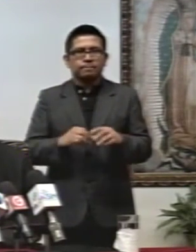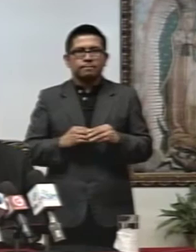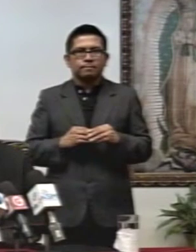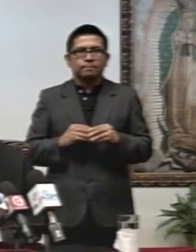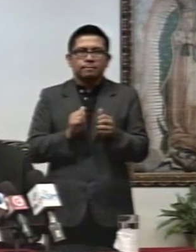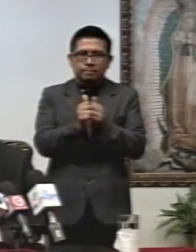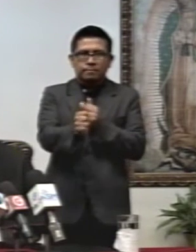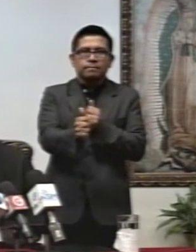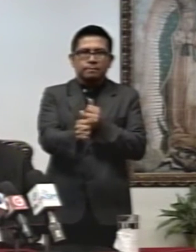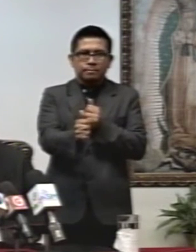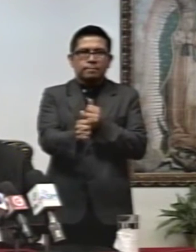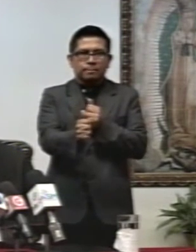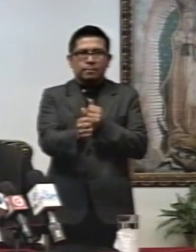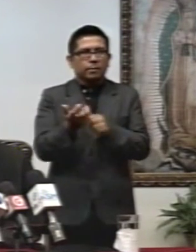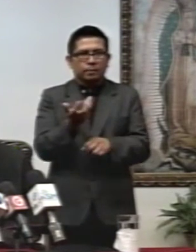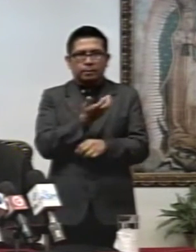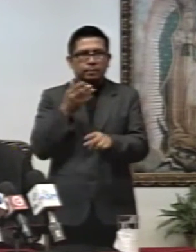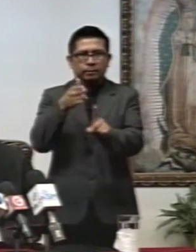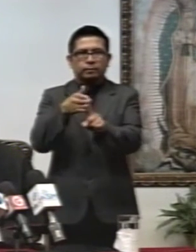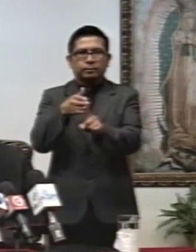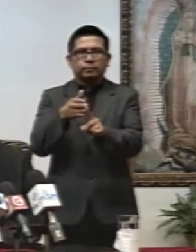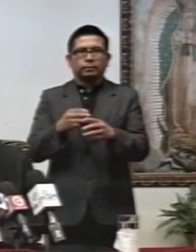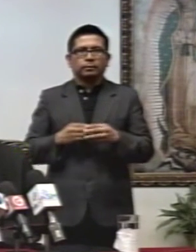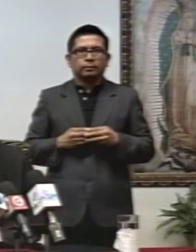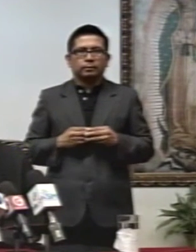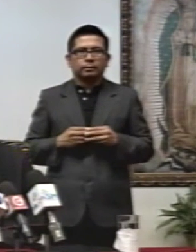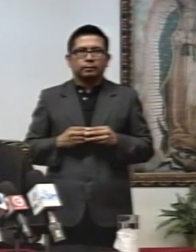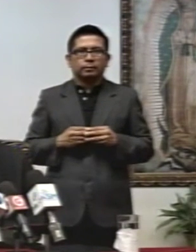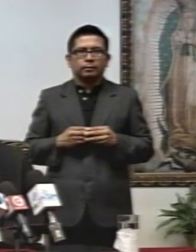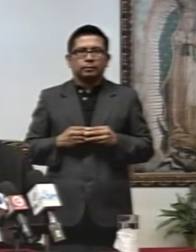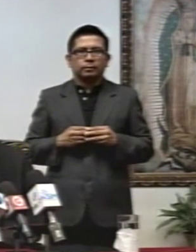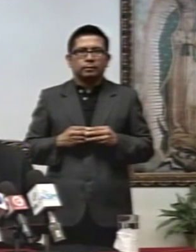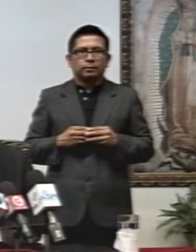para avanzar en esta misma dirección.